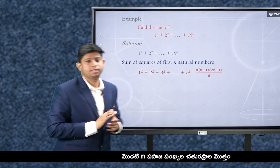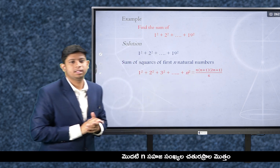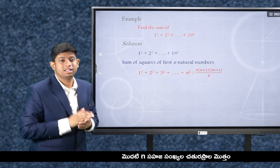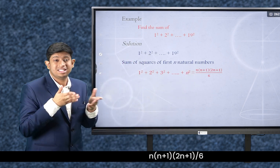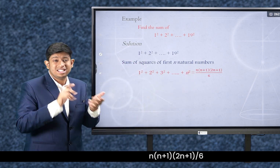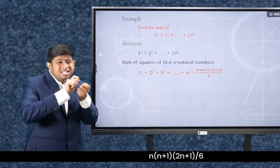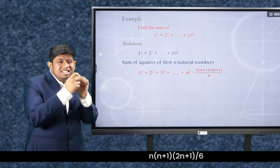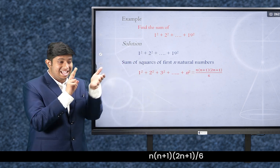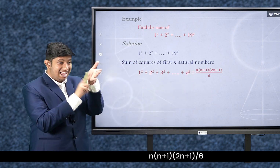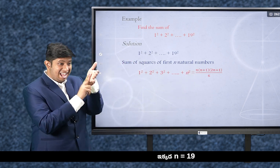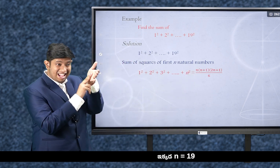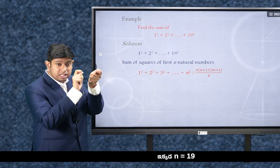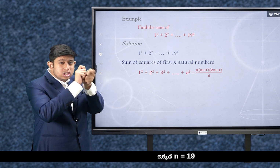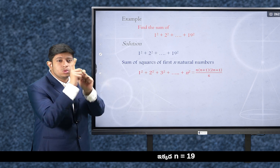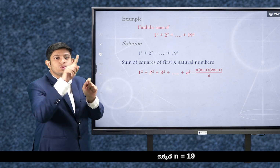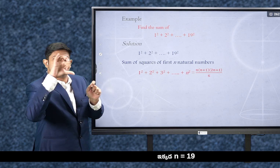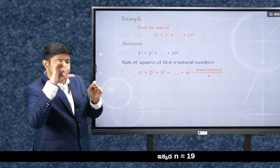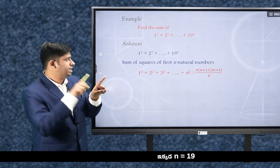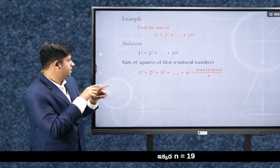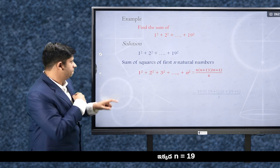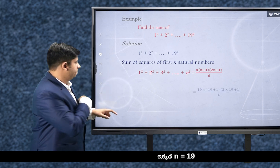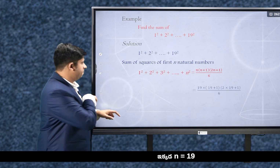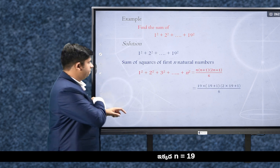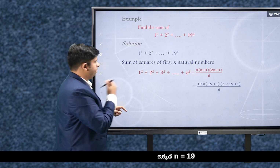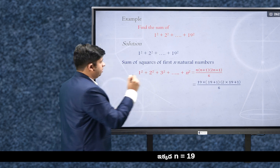మొత్తం. ఇక్కడ n ఈజ్ ఈక్వల్ టు 19.